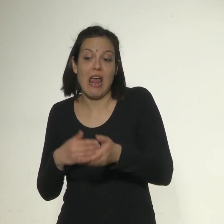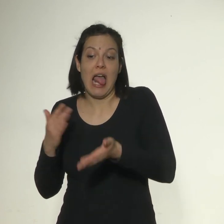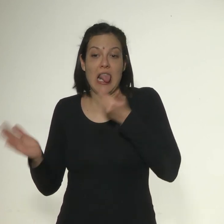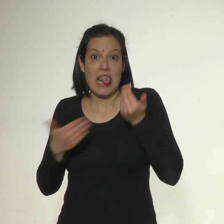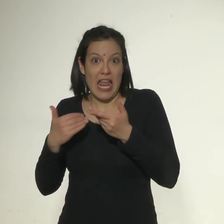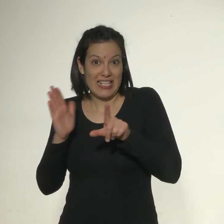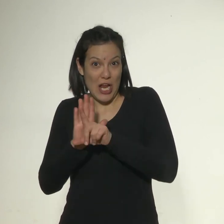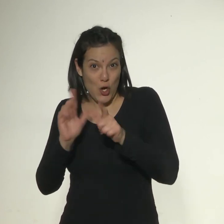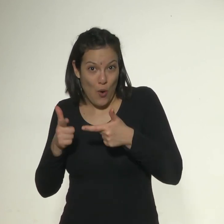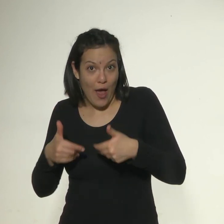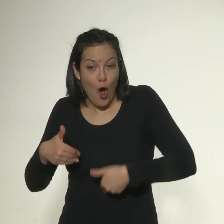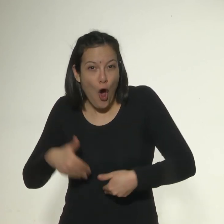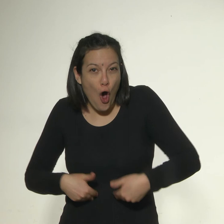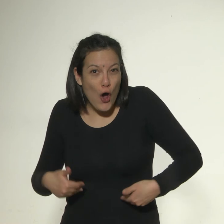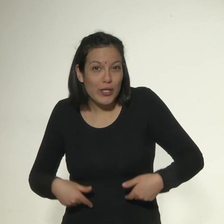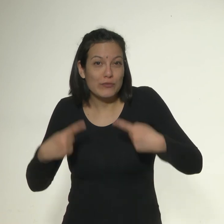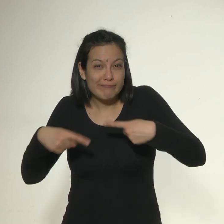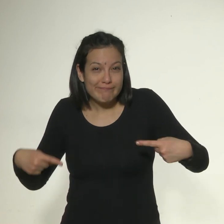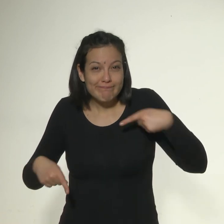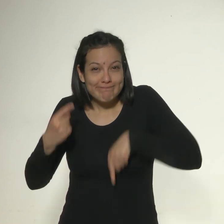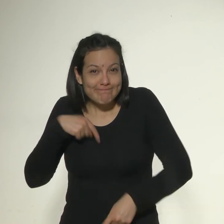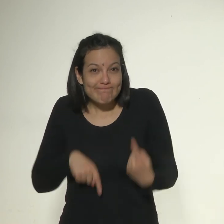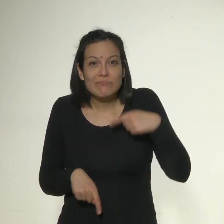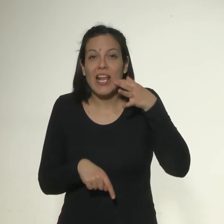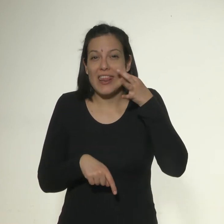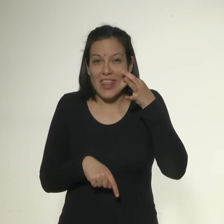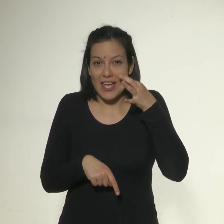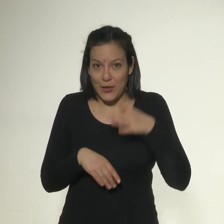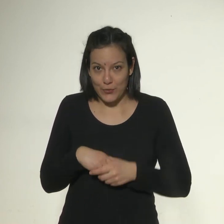o ilegítima de órganos, fluidos o tejidos humanos.